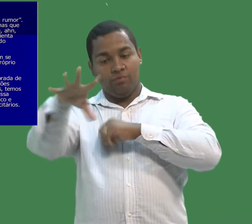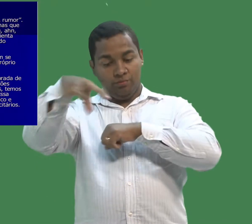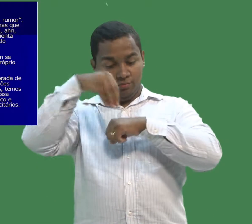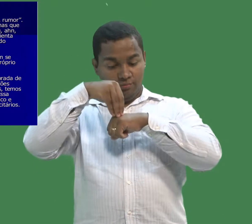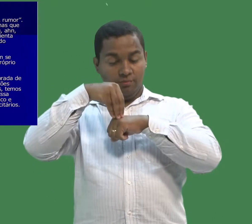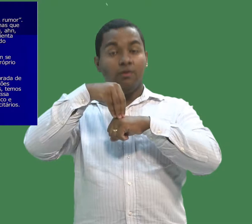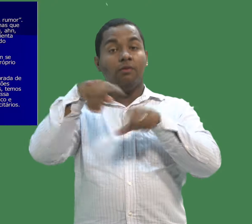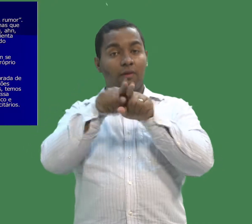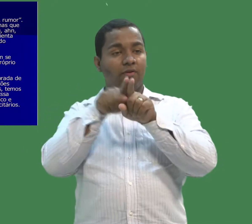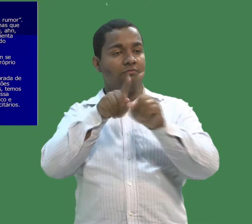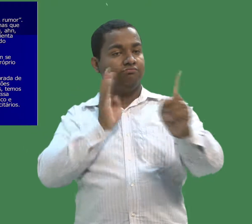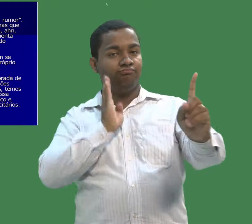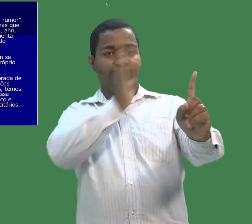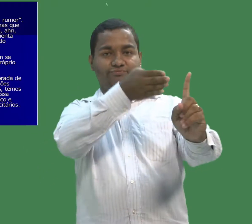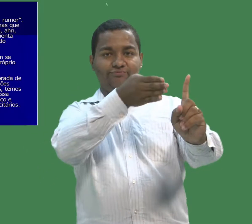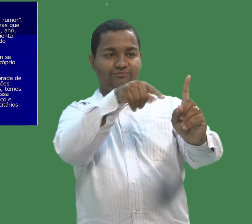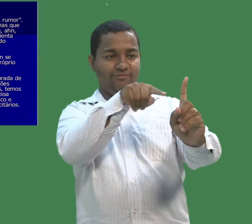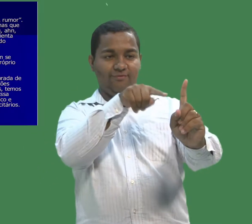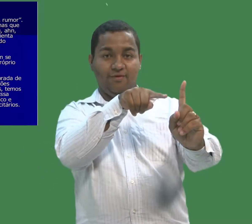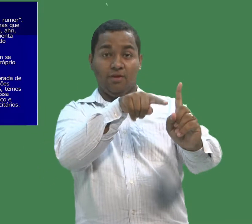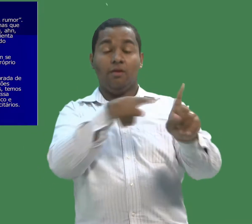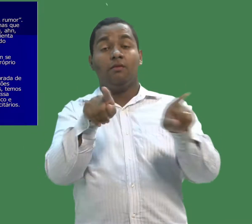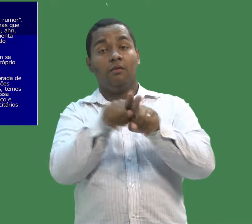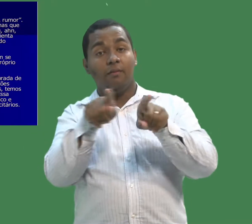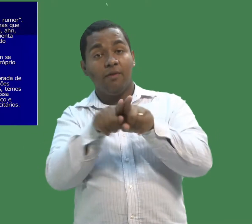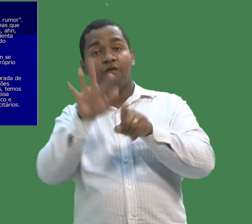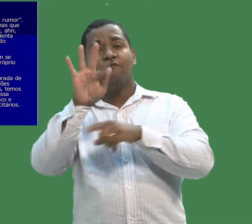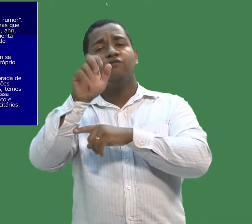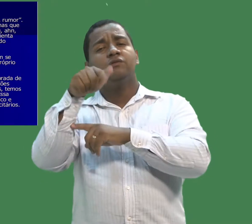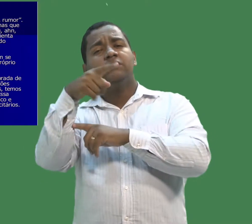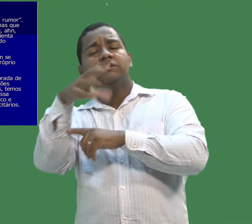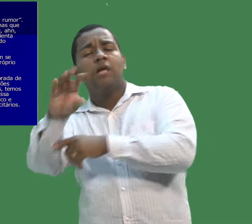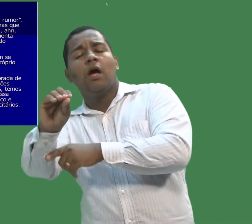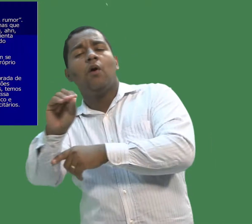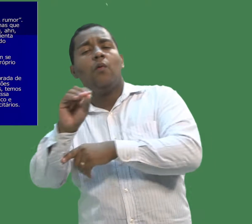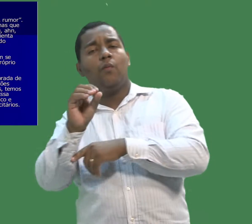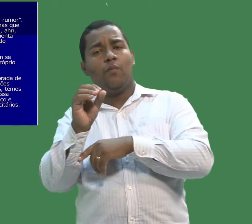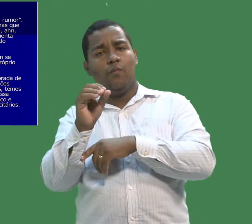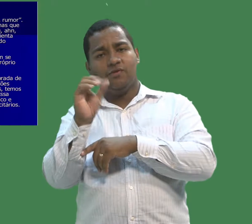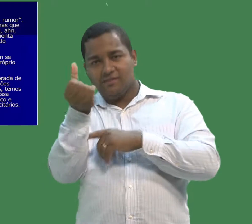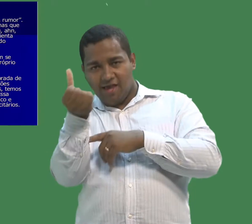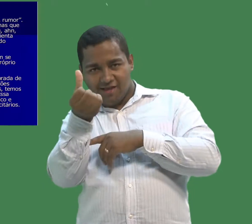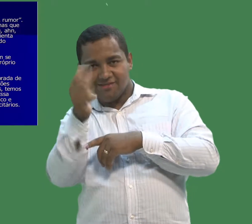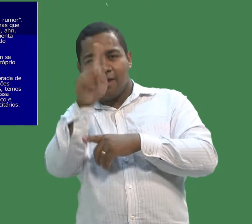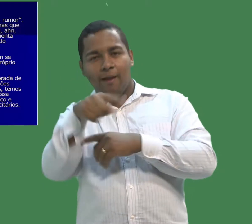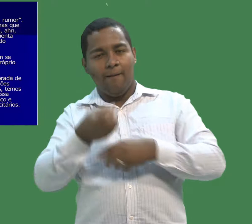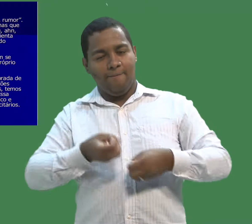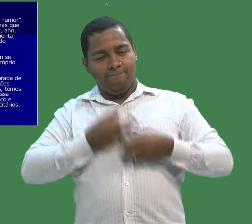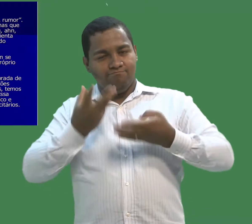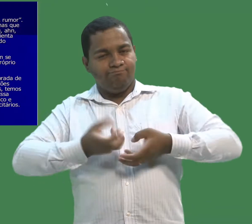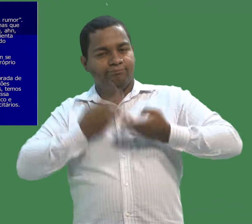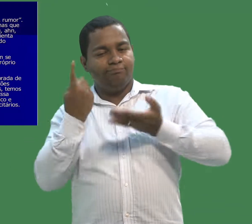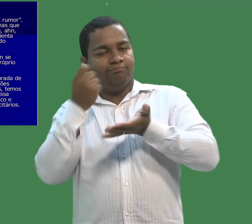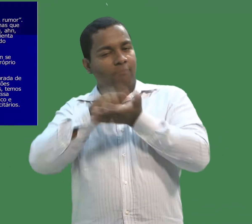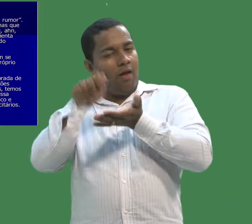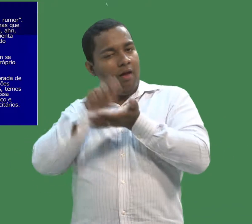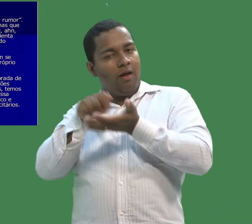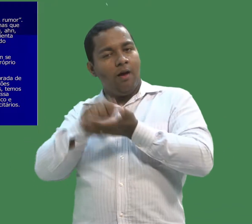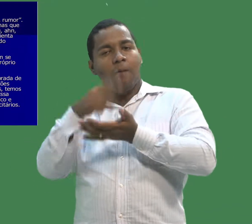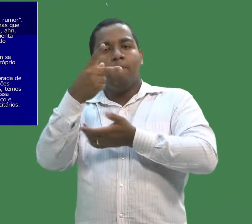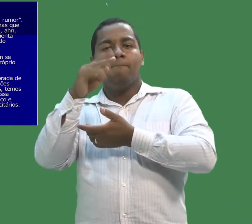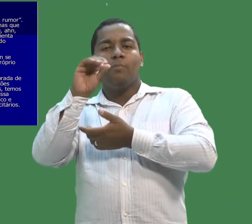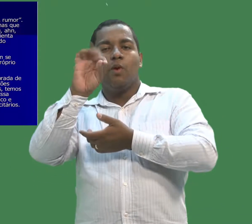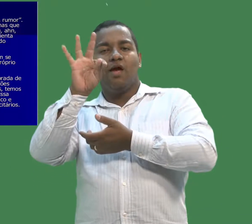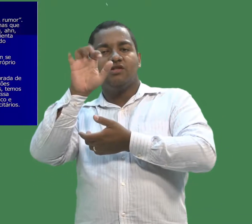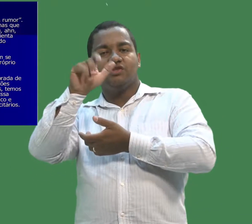metalinguística. Na função poética, acontece quando a mensagem é elaborada de forma inovadora ou imprevista, utilizando